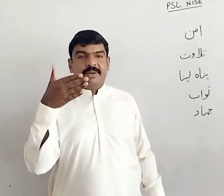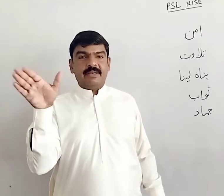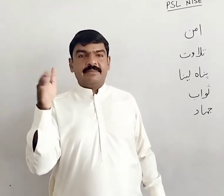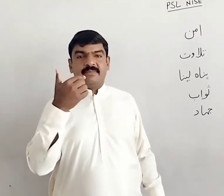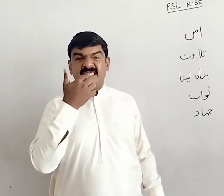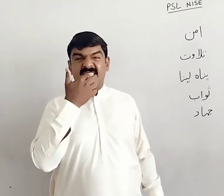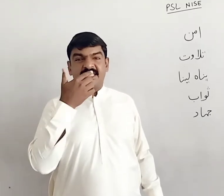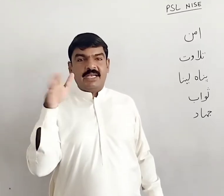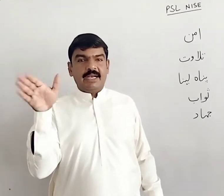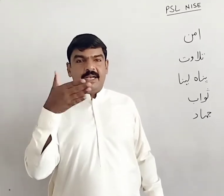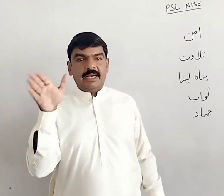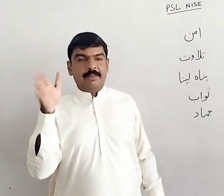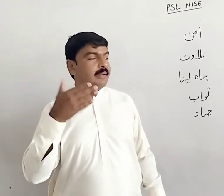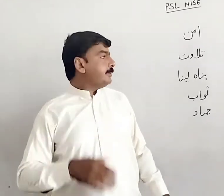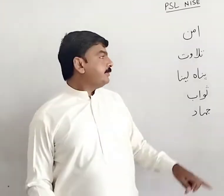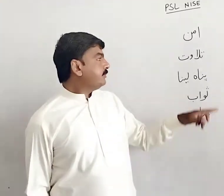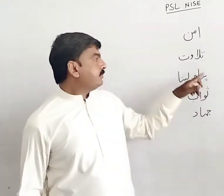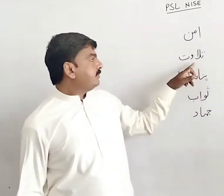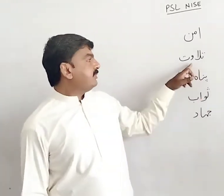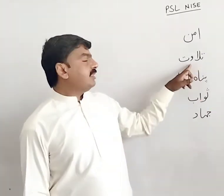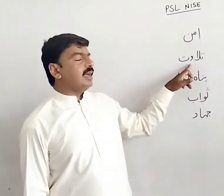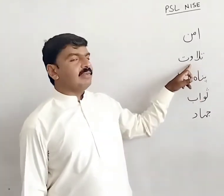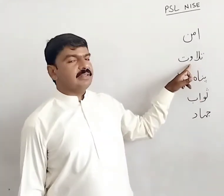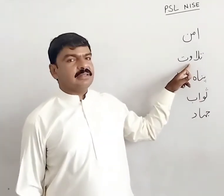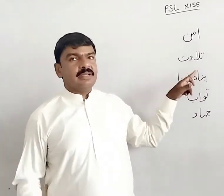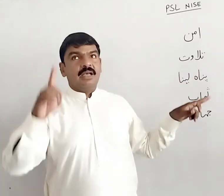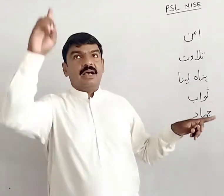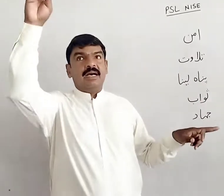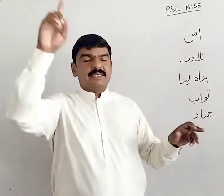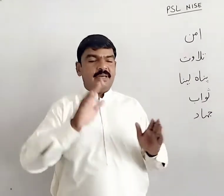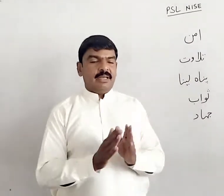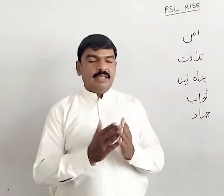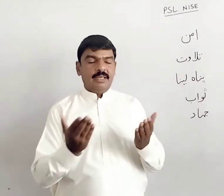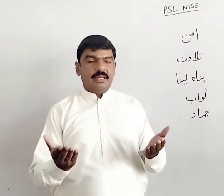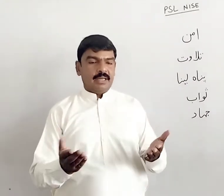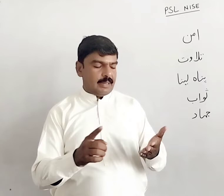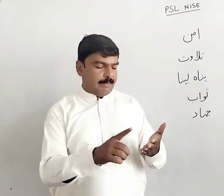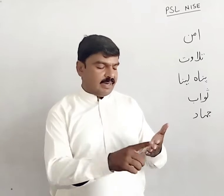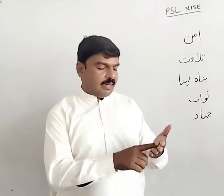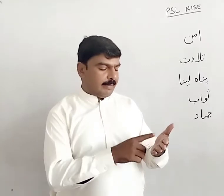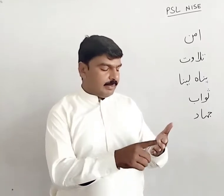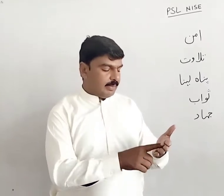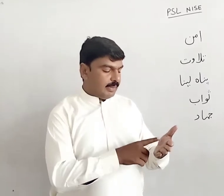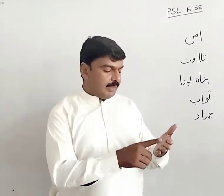امن، امن، تلاوت، آسمانی کتاب پڑھنا،